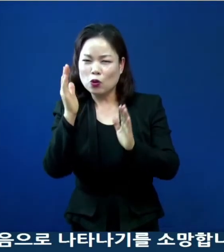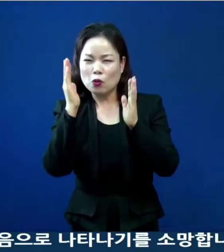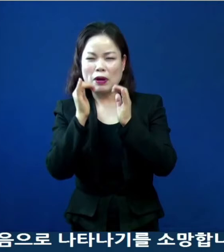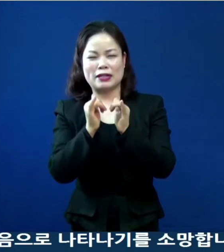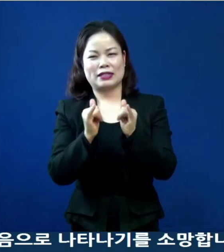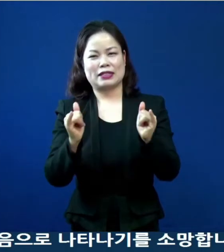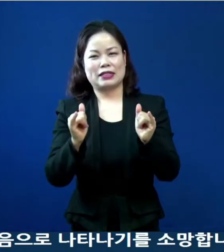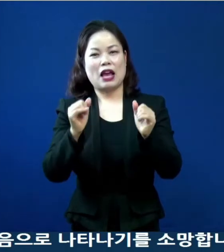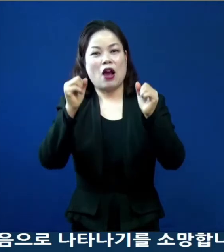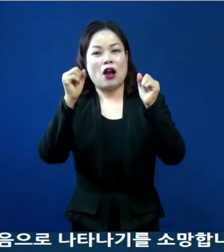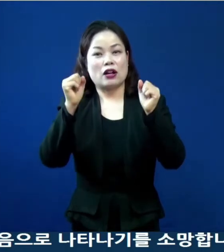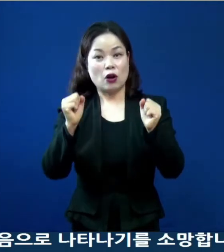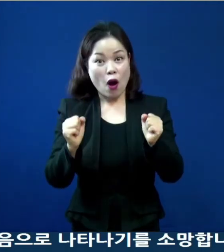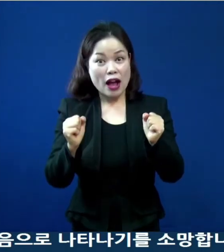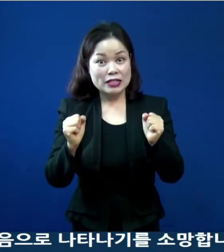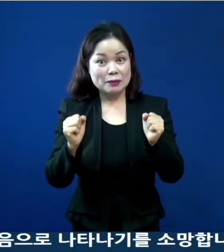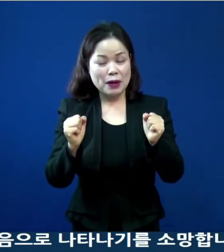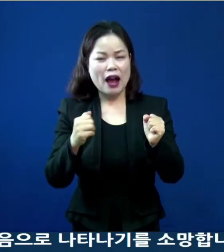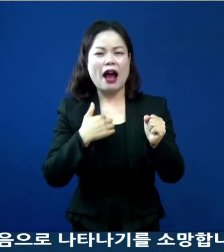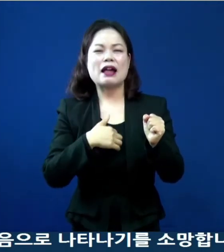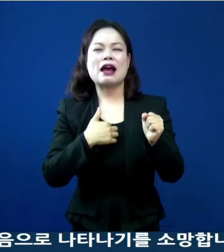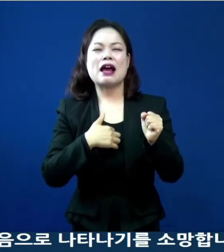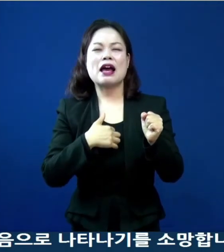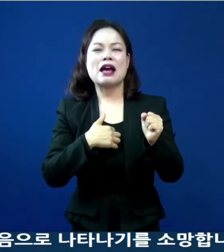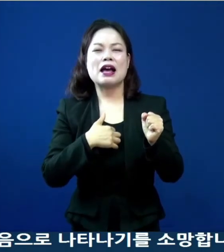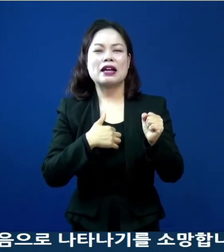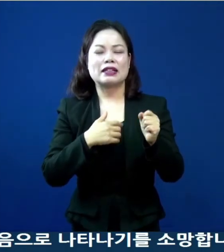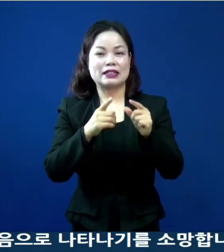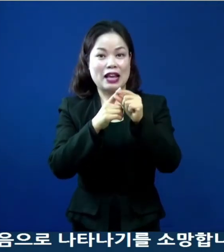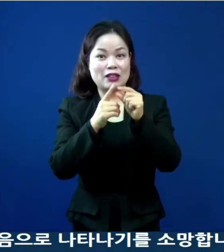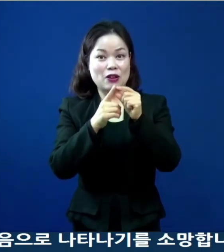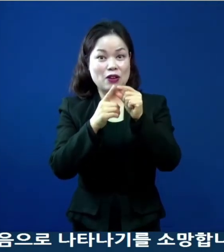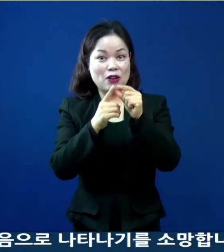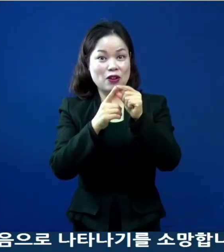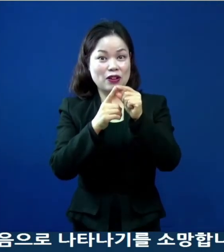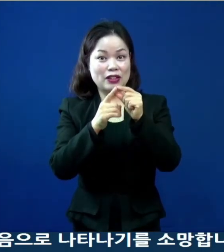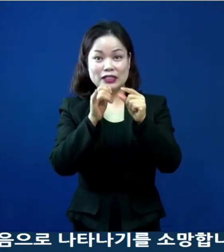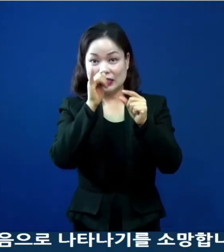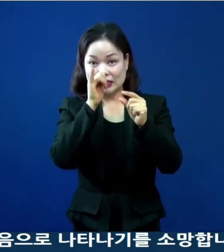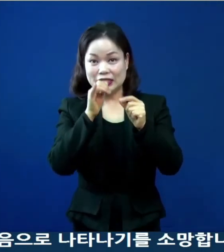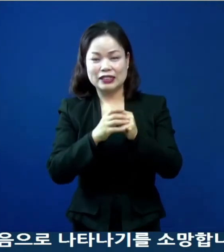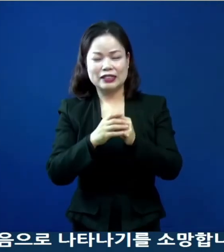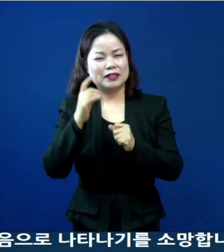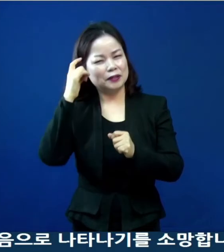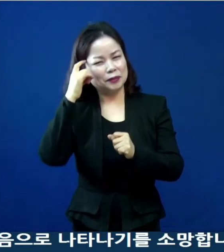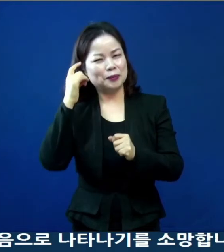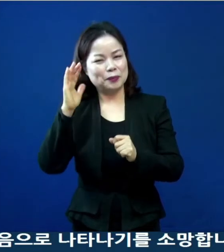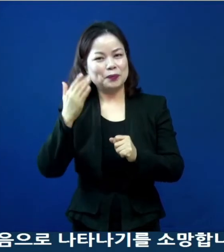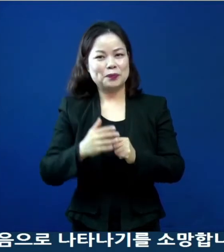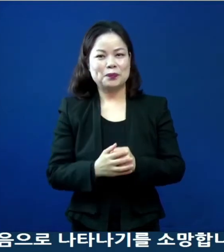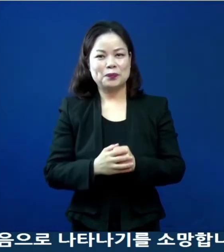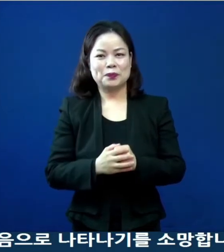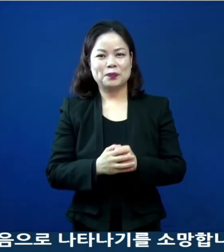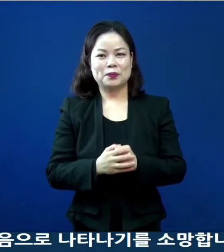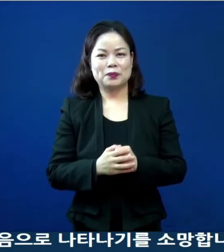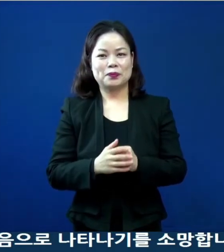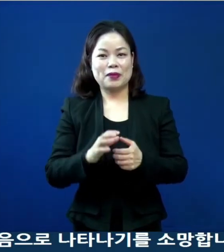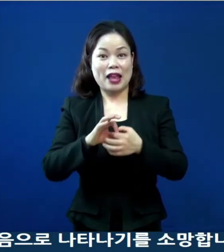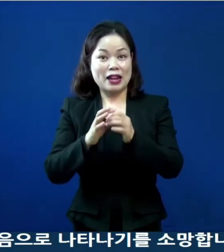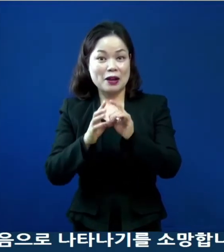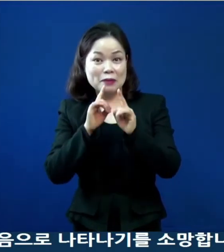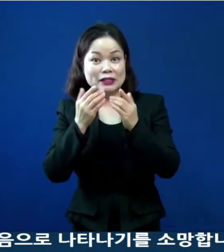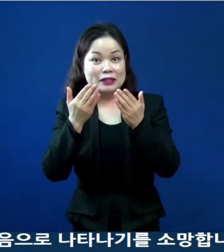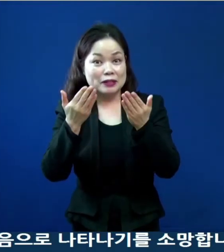분들은 거하심에 이건 알아라는 단어예요. 단어가 연상이 될 겁니다. 제가 헬라어로